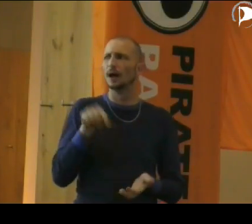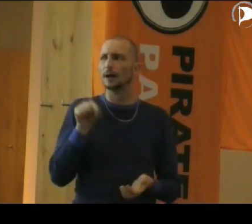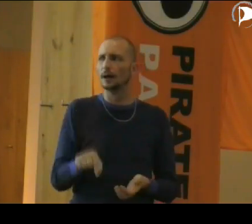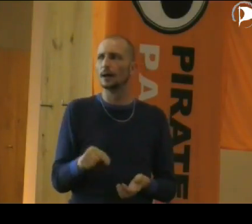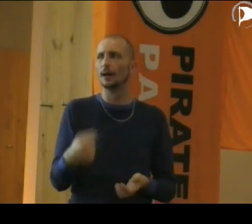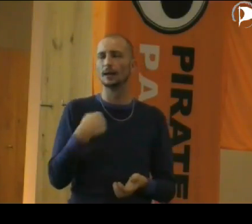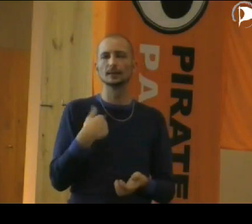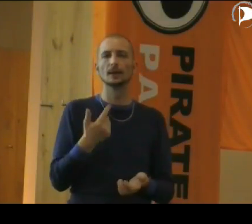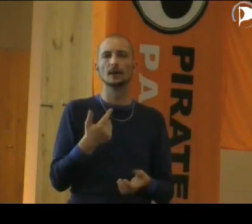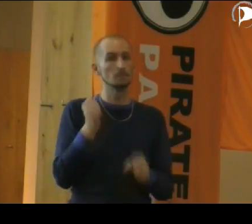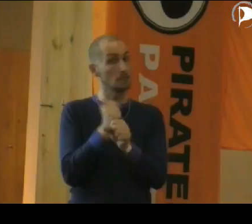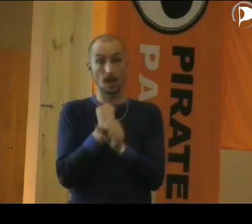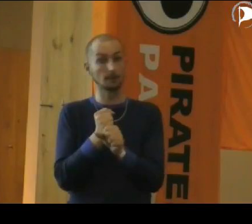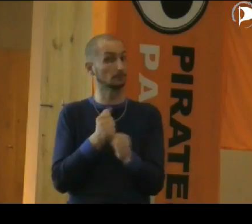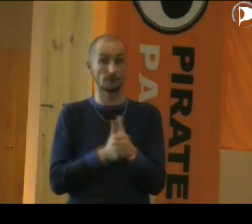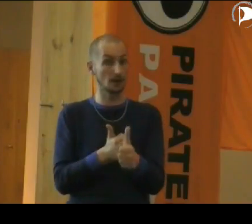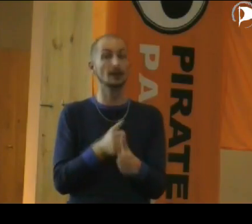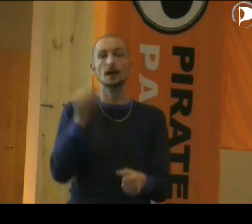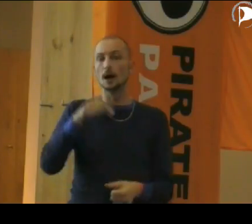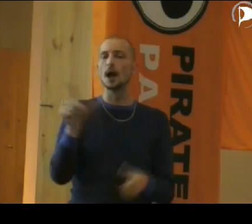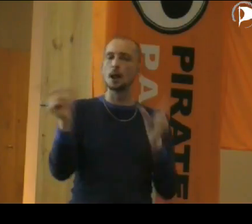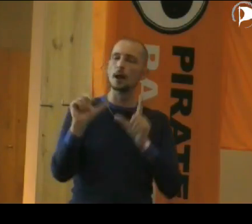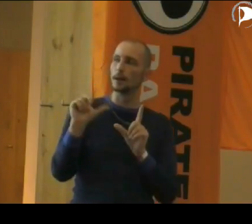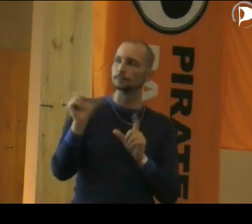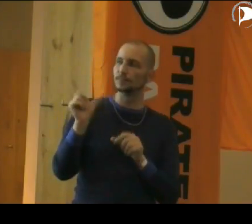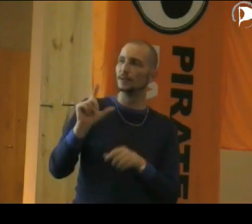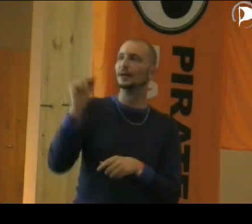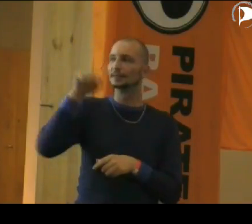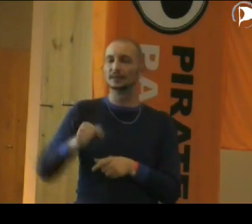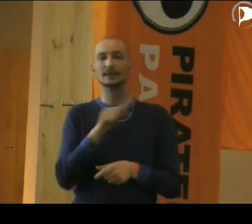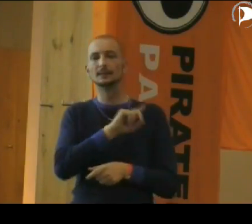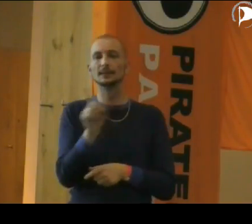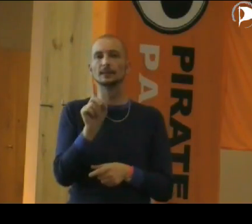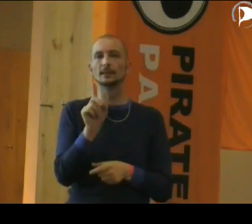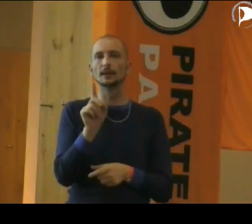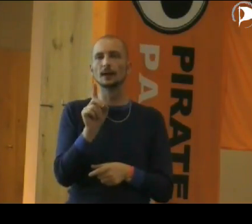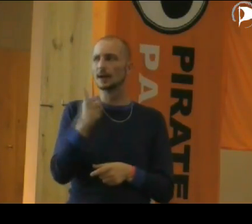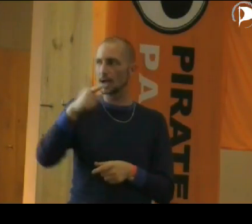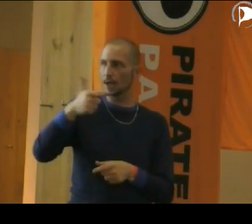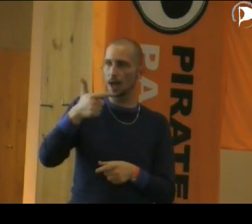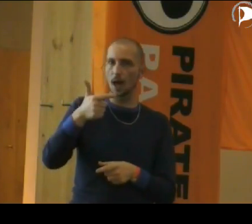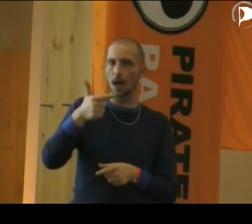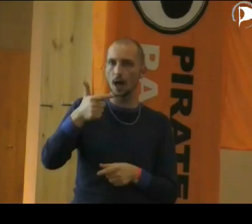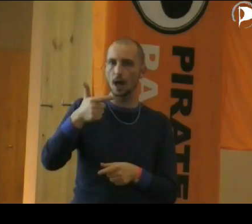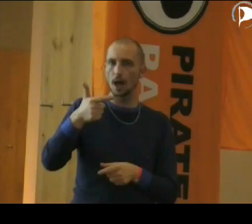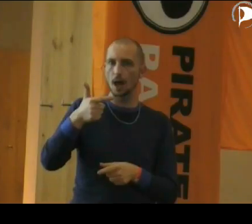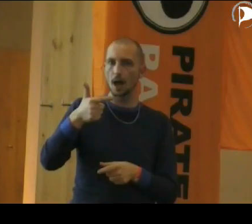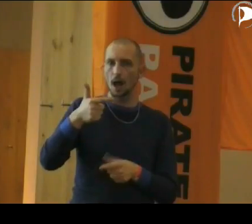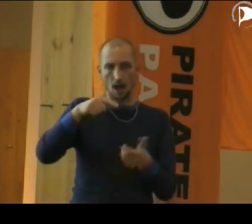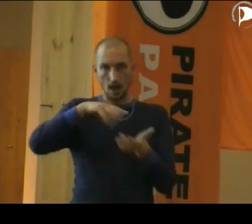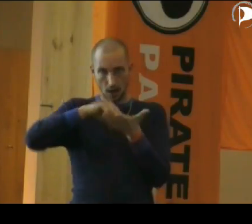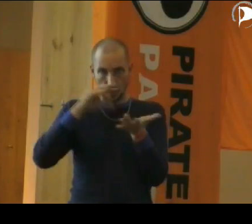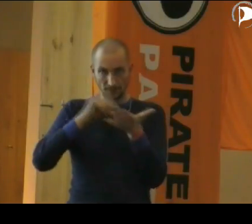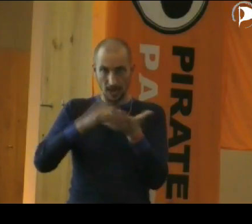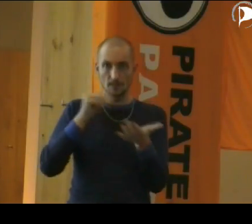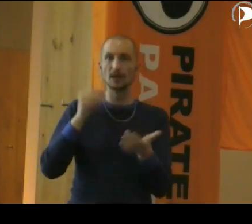gemacht erstens ist es halt ein bisschen möglich dass man das nicht mit kamera fehlten soll bei einer öffentlichen veranstaltung weil was